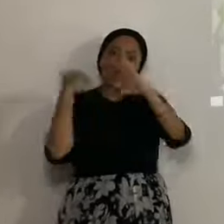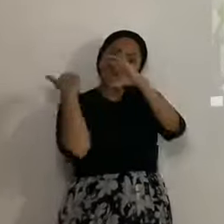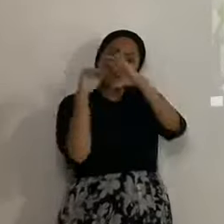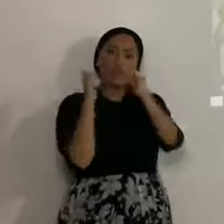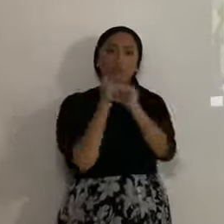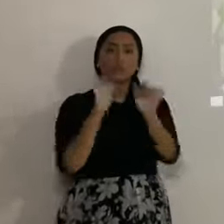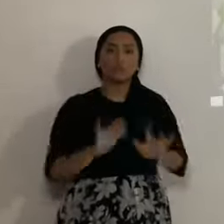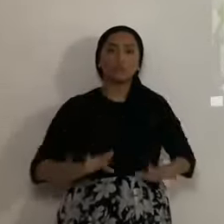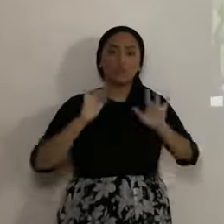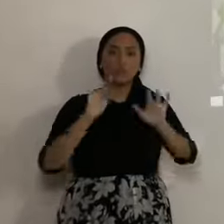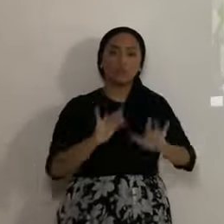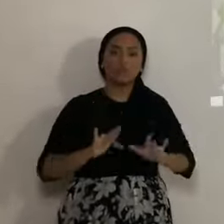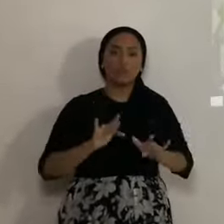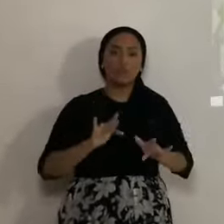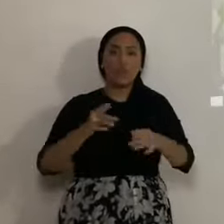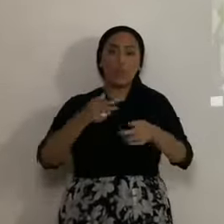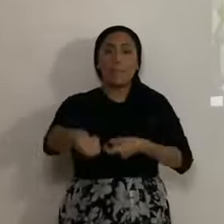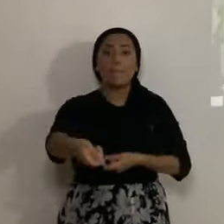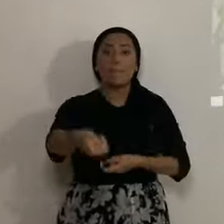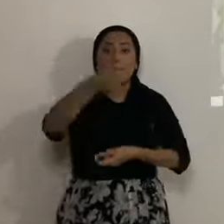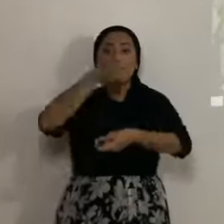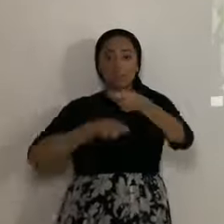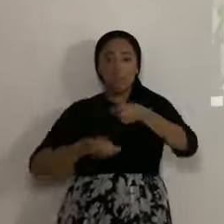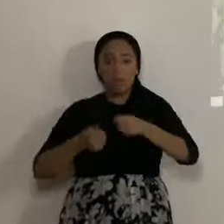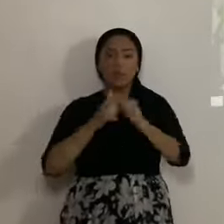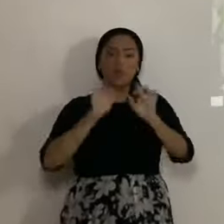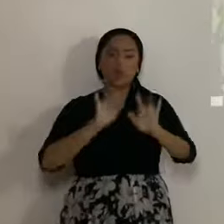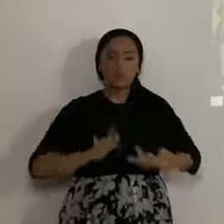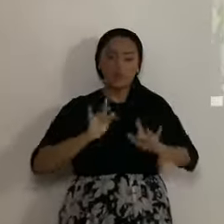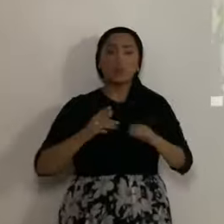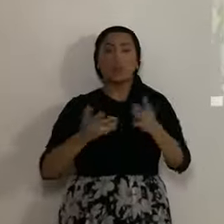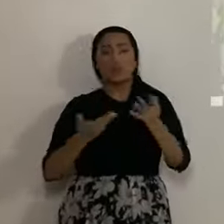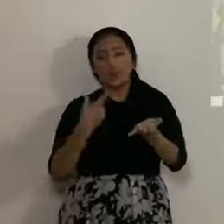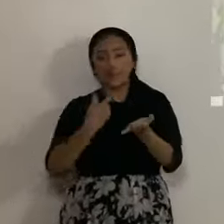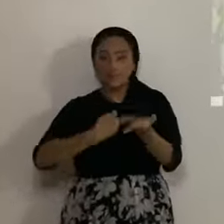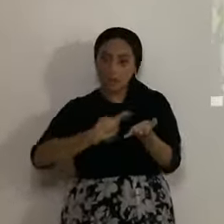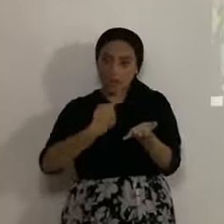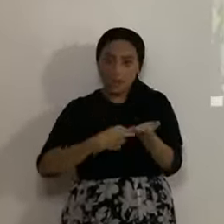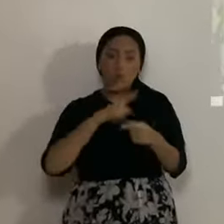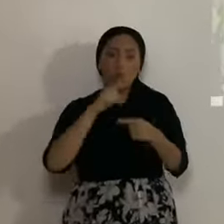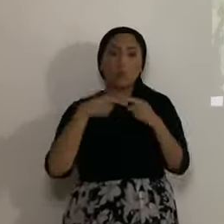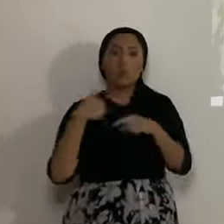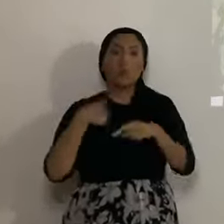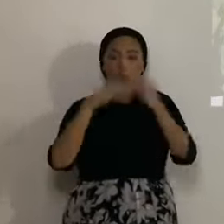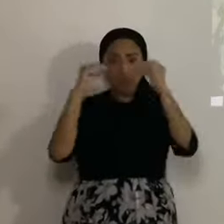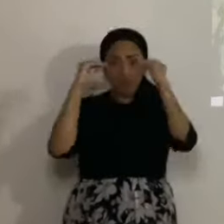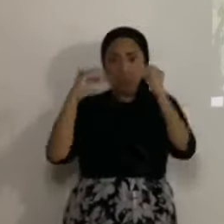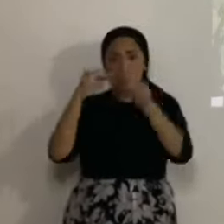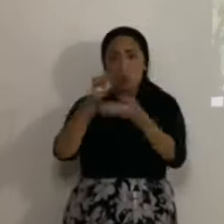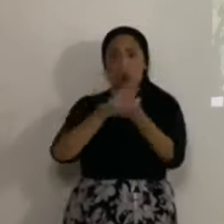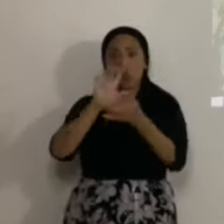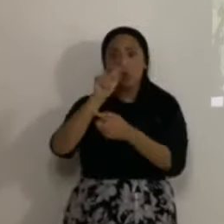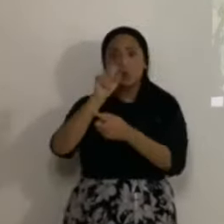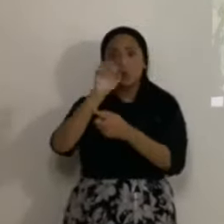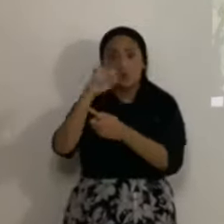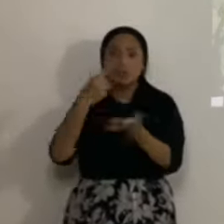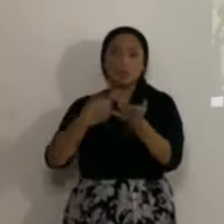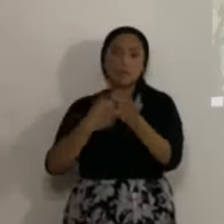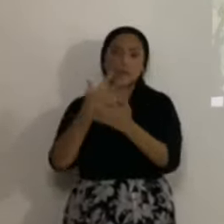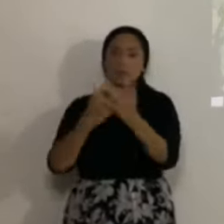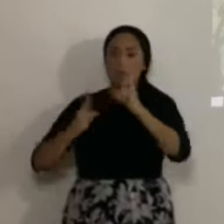con ternura y van a regresar esos mensajes con ternura, aunque a veces cuando ministramos la bendita Torah, bueno, nos han hasta